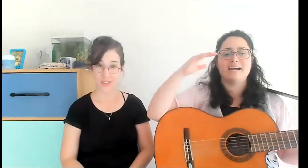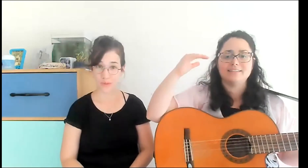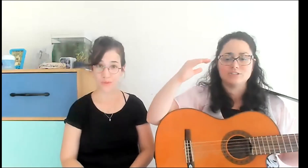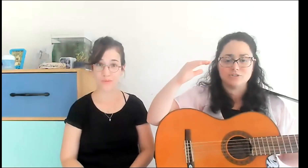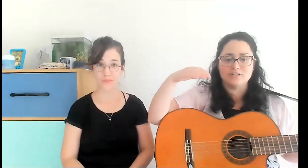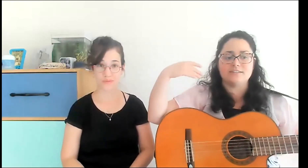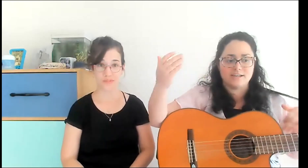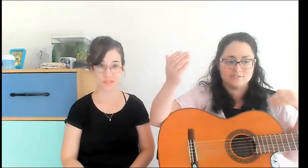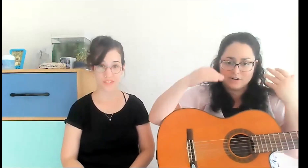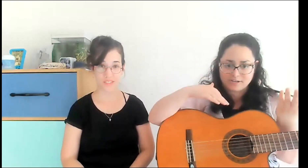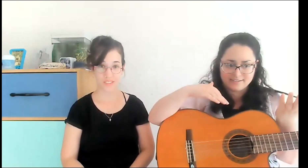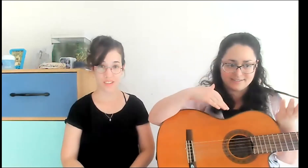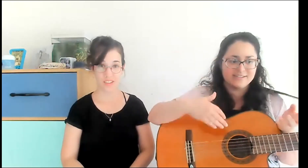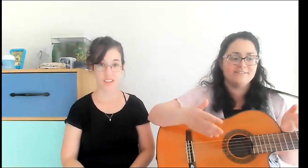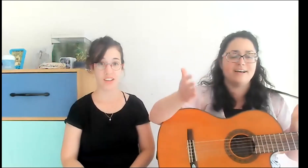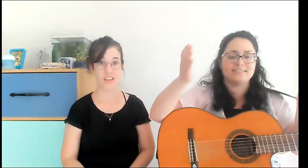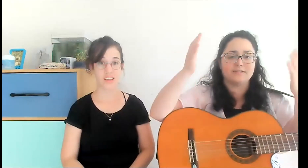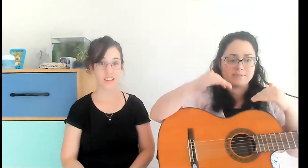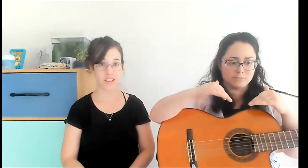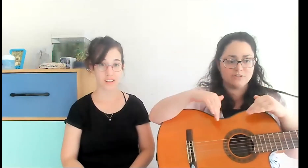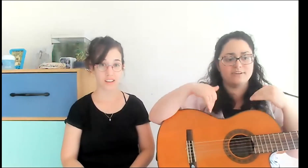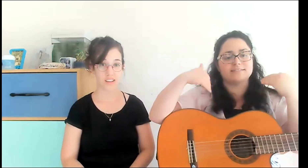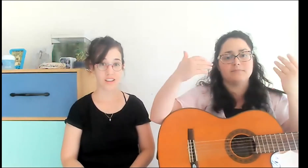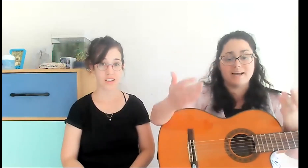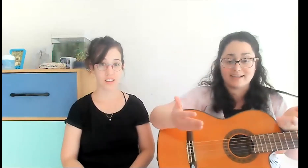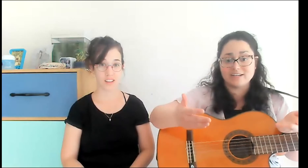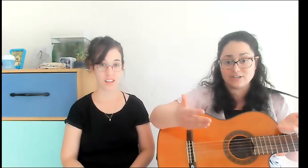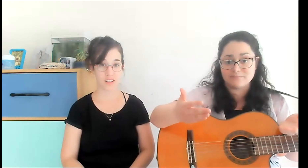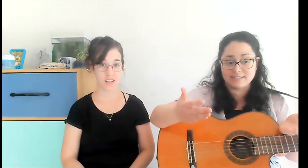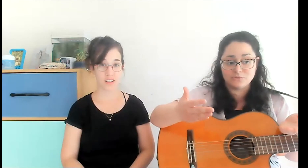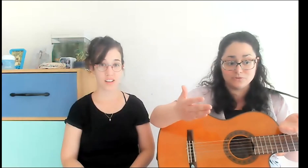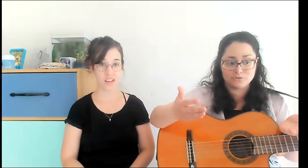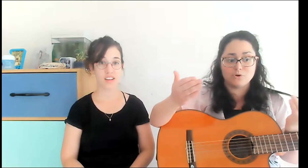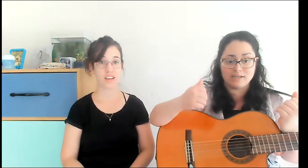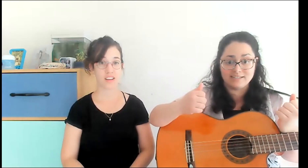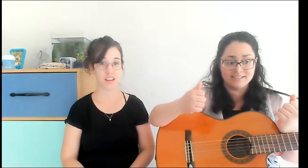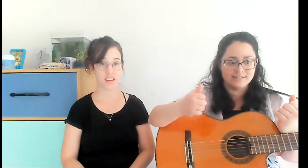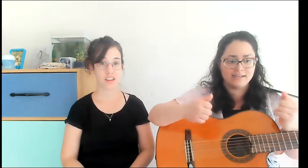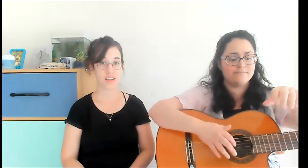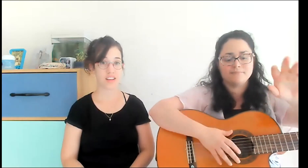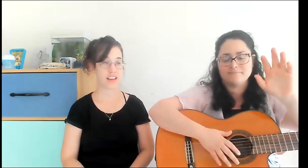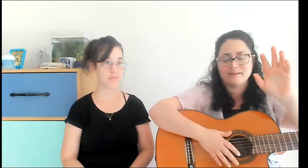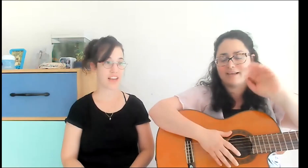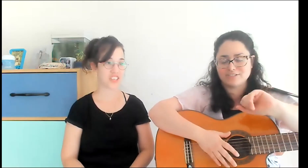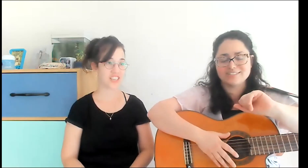הבית הראשון, הדבש והעוקץ, ואז את הפזמון, ואז את הבית החדש שלמדנו, שמור אלי, מרשרש